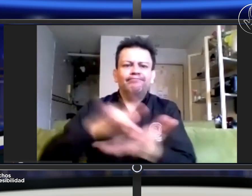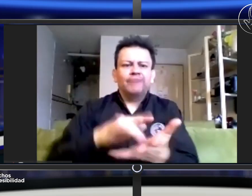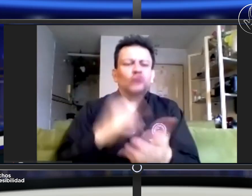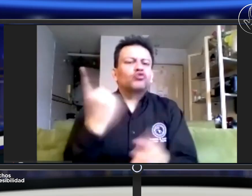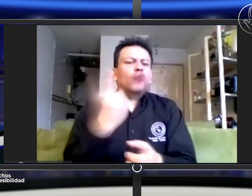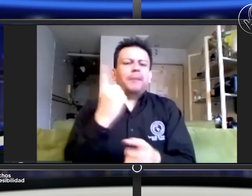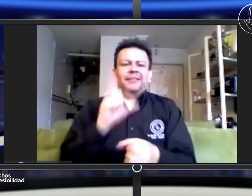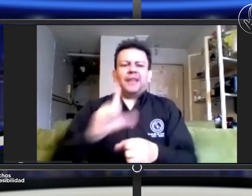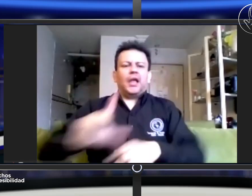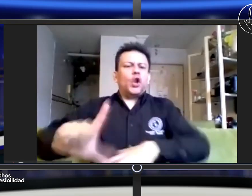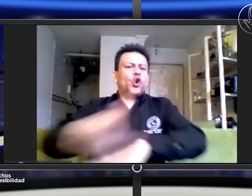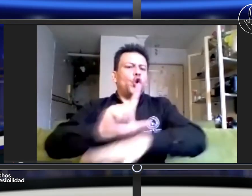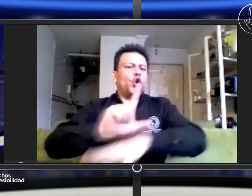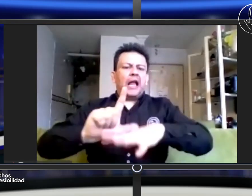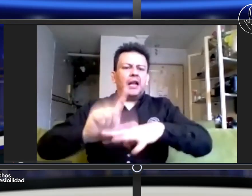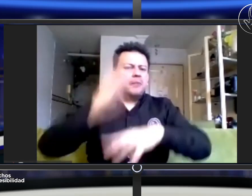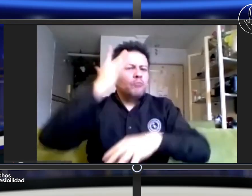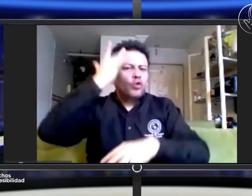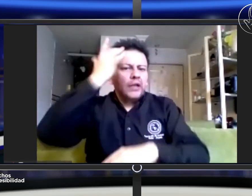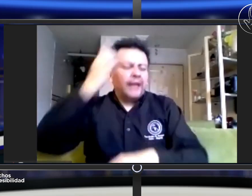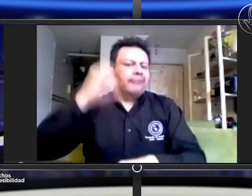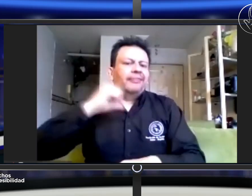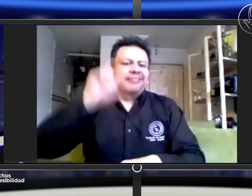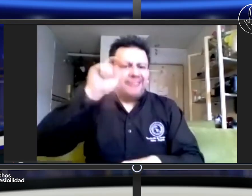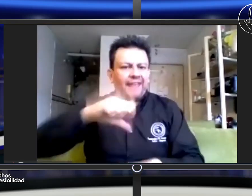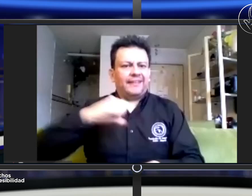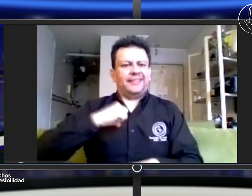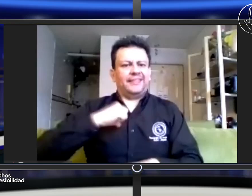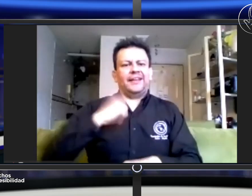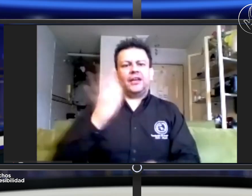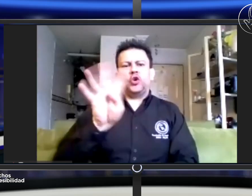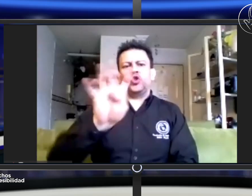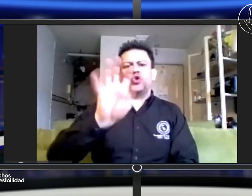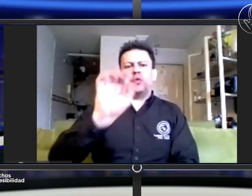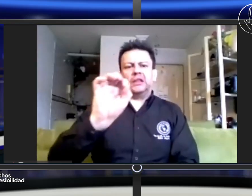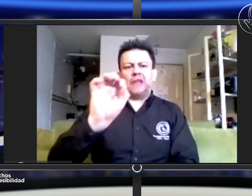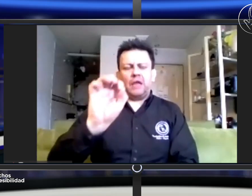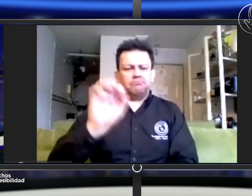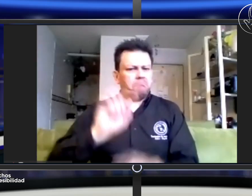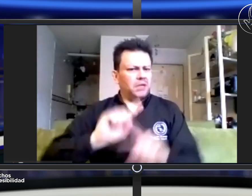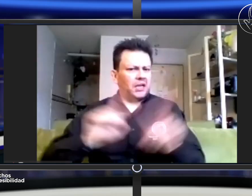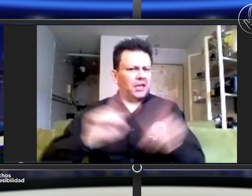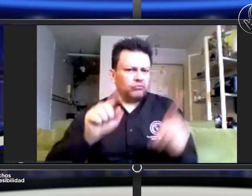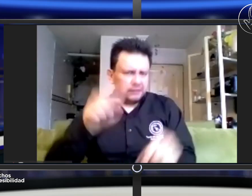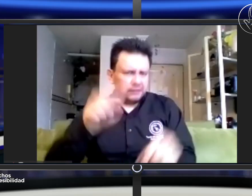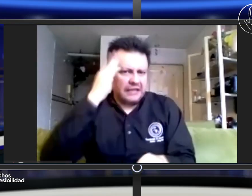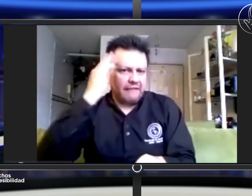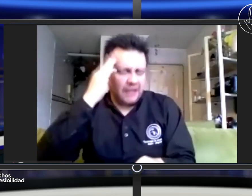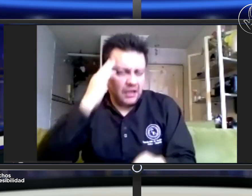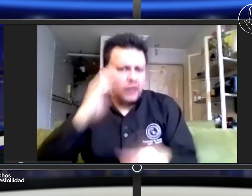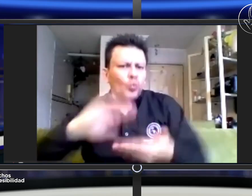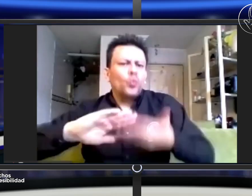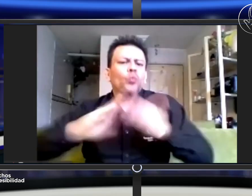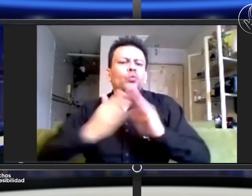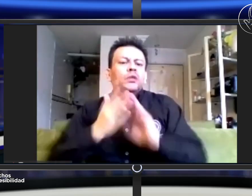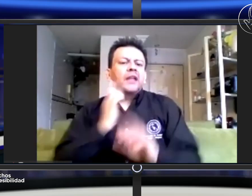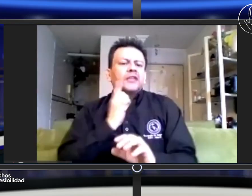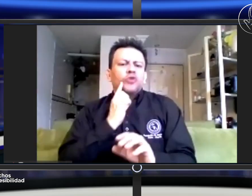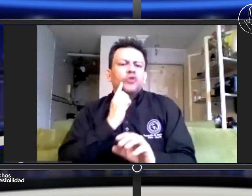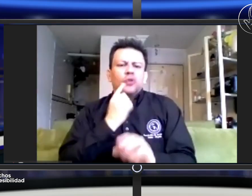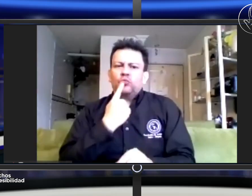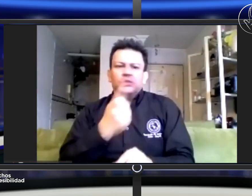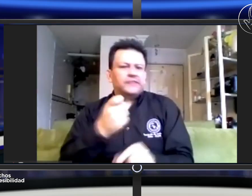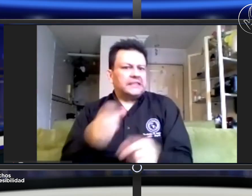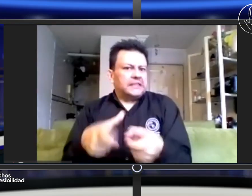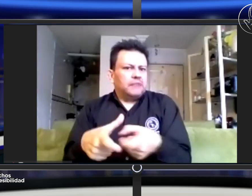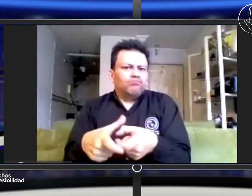dicen que no, que lo importante es que es a través de la participación local, que debe haber 90, pero pues